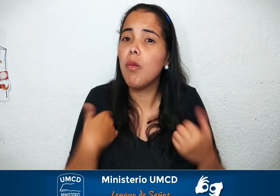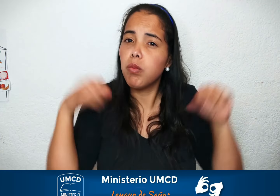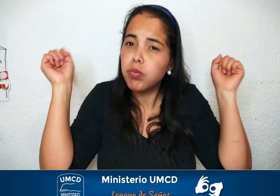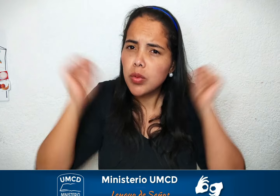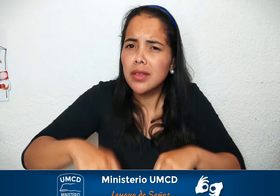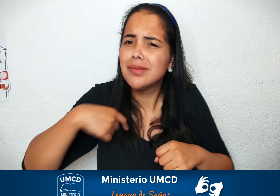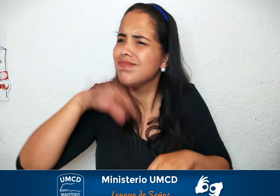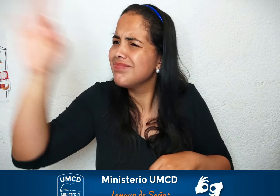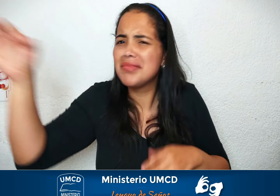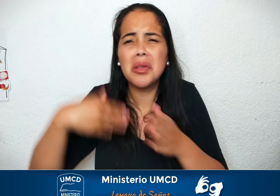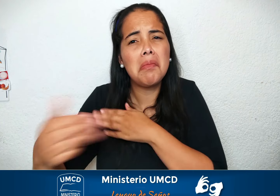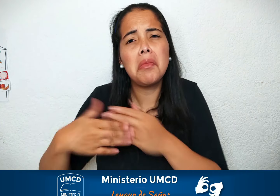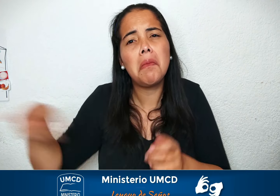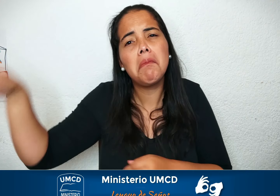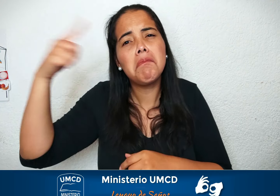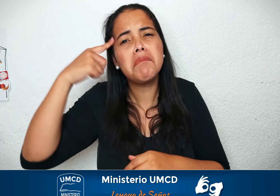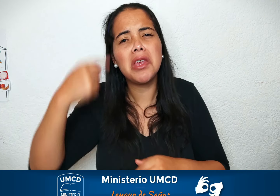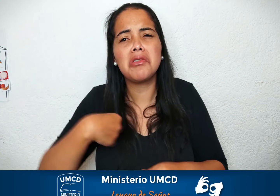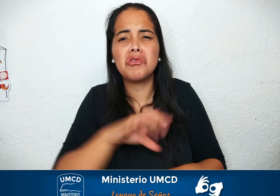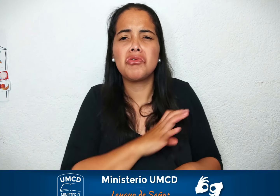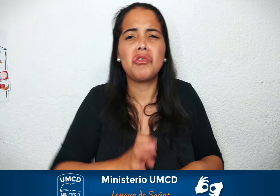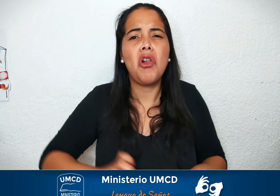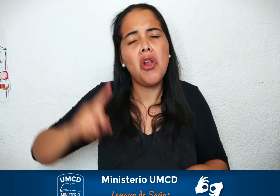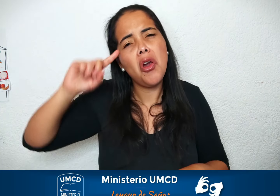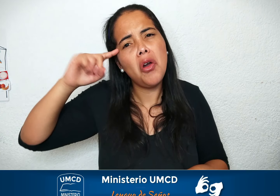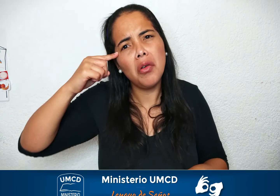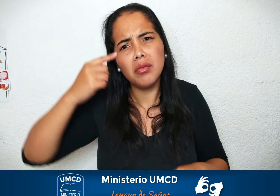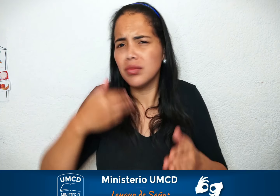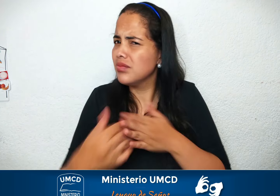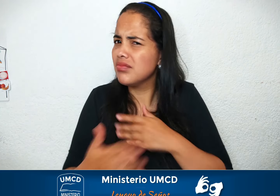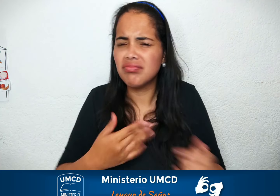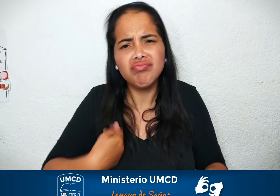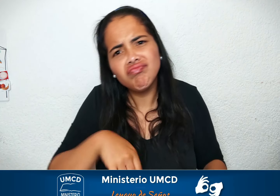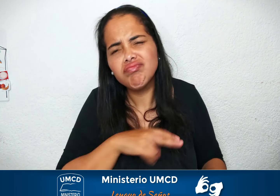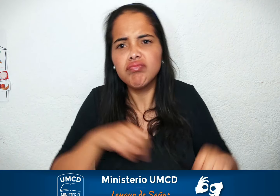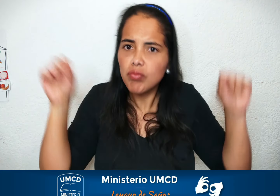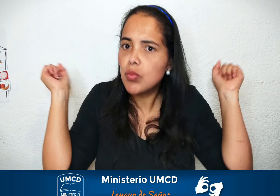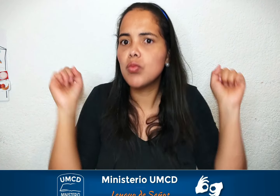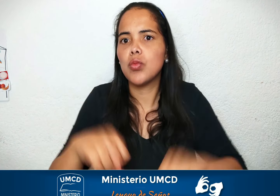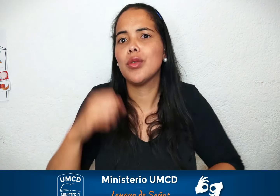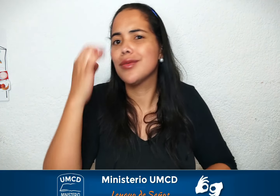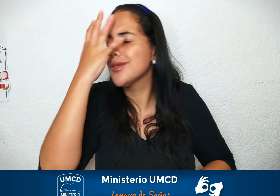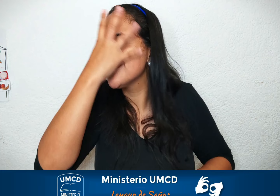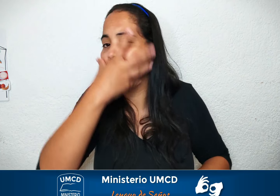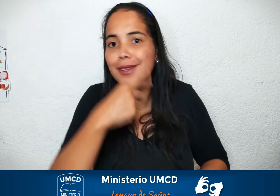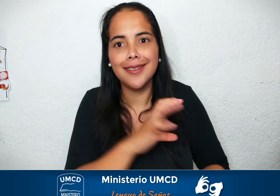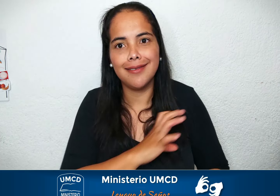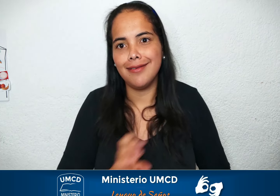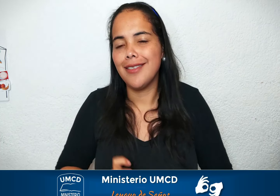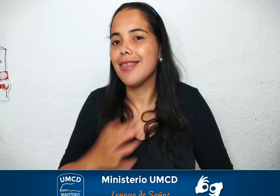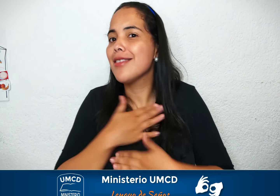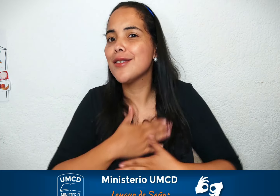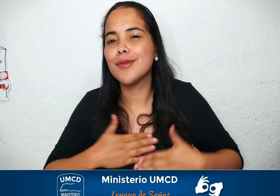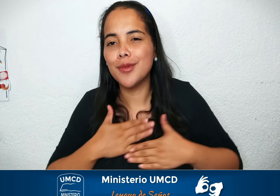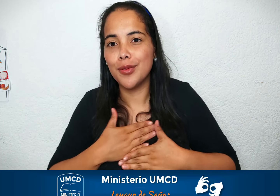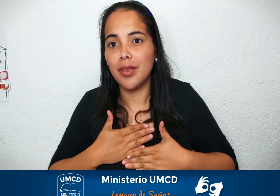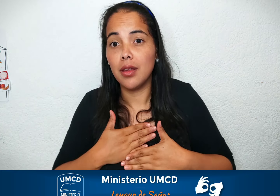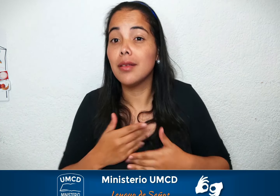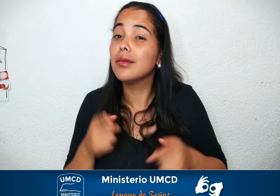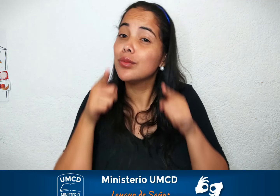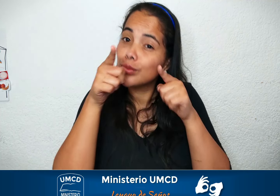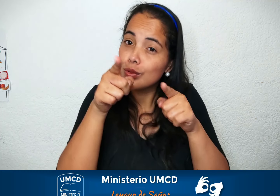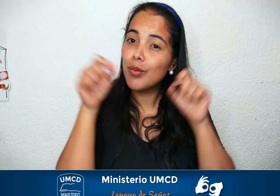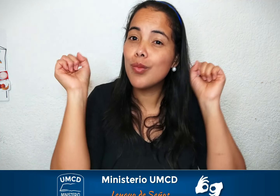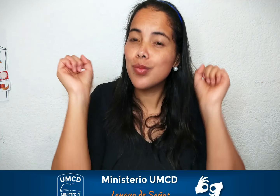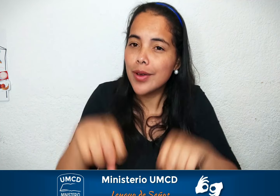es absurdo, pero para los que hemos llegado a conocer a Cristo, esto es lo más hermoso.